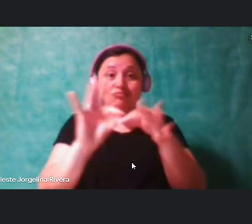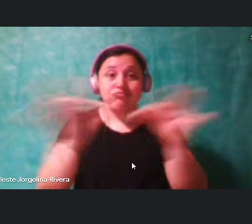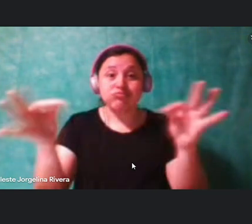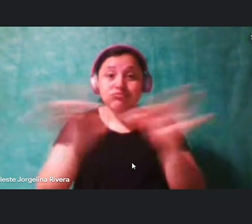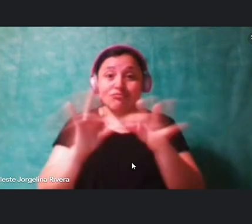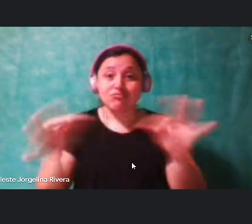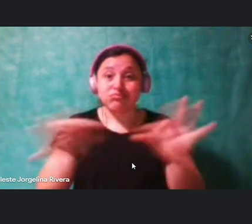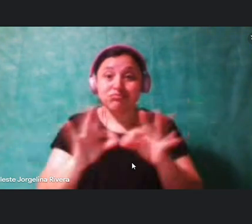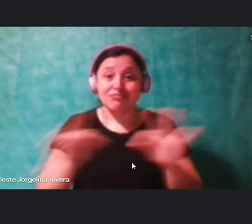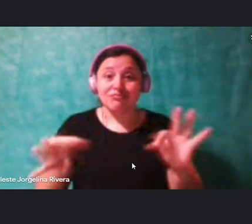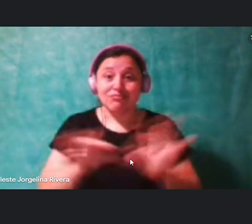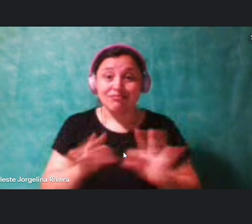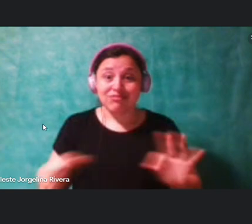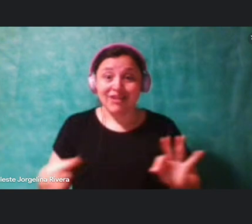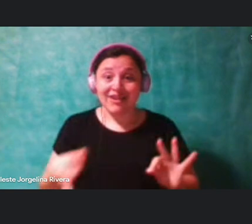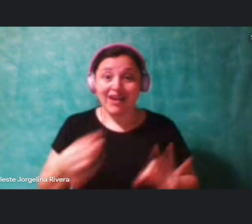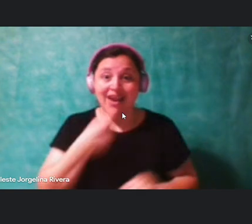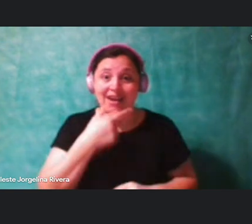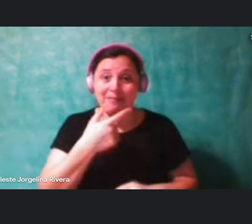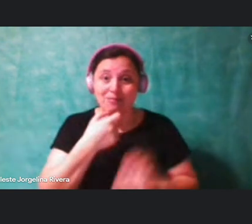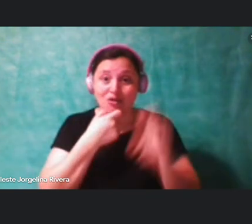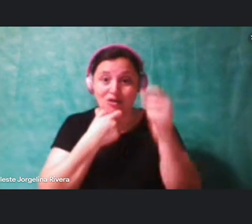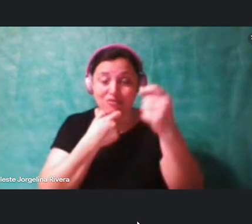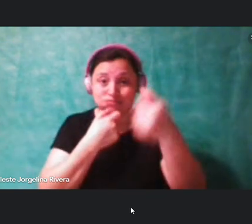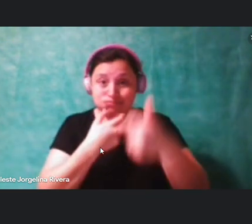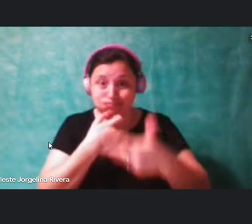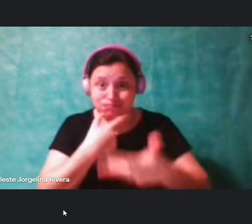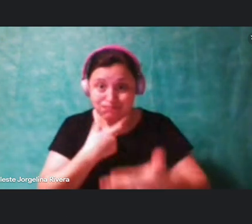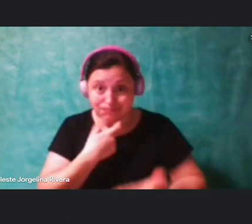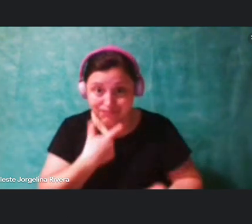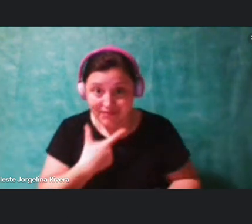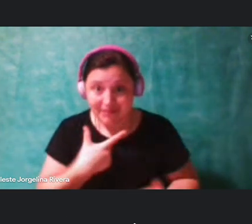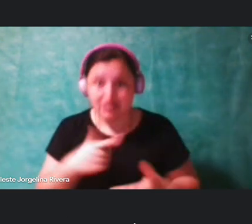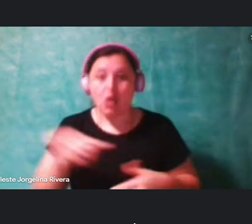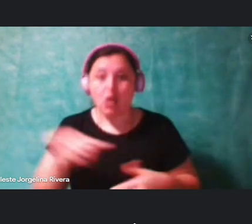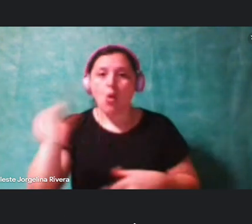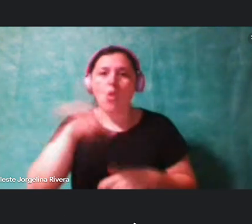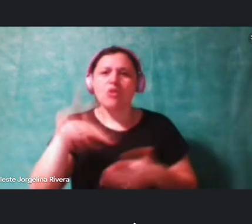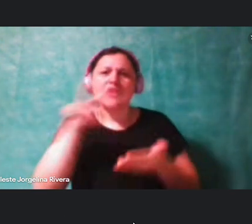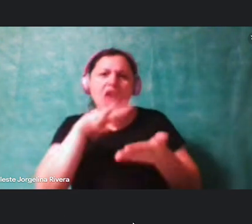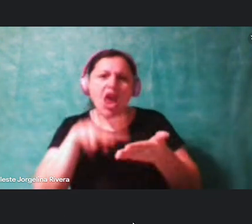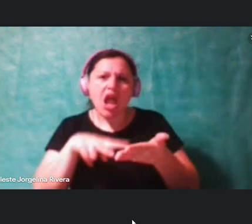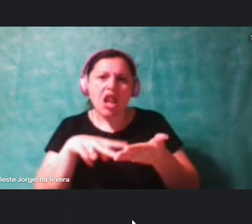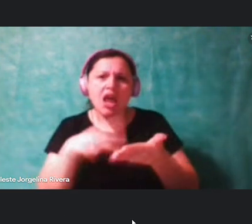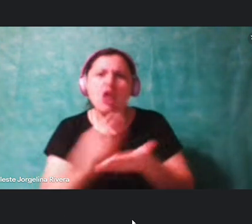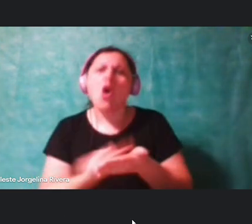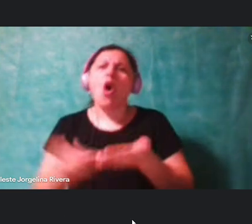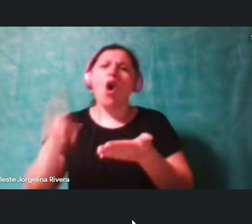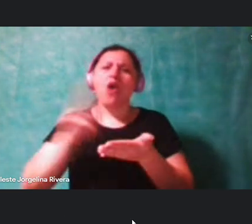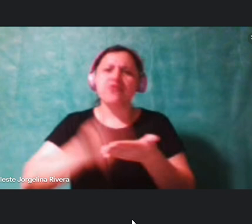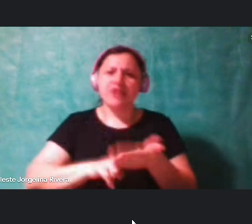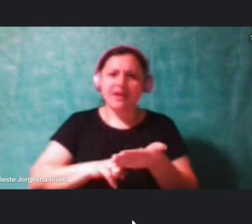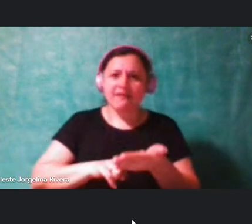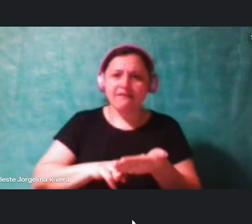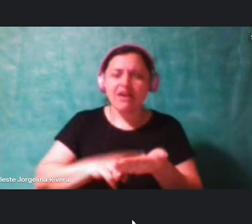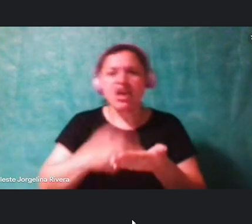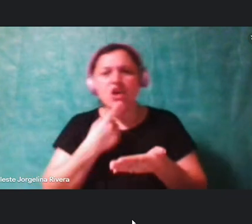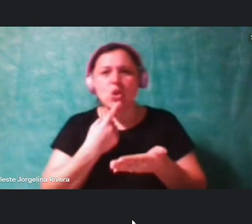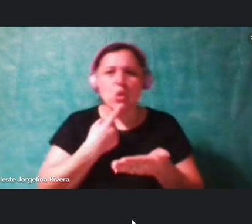ejemplos. Esto tienen que leerlo, volverme a preguntar. Todas las veces que